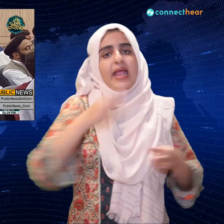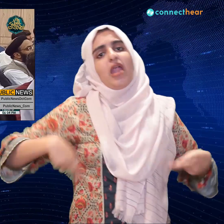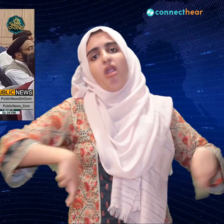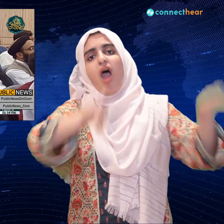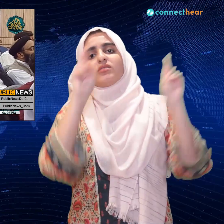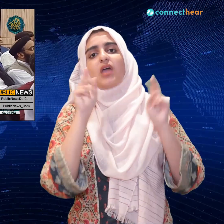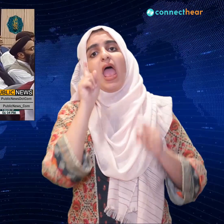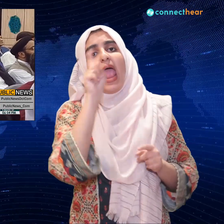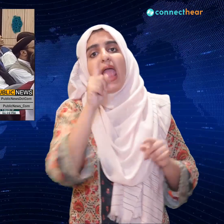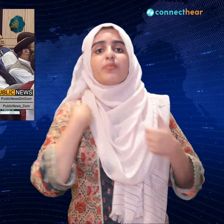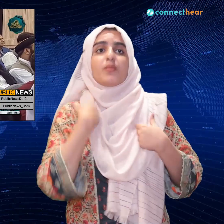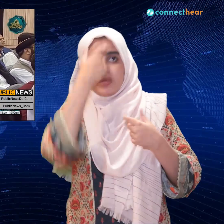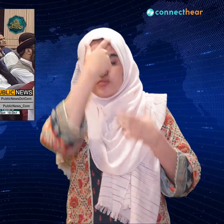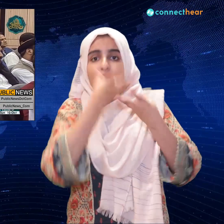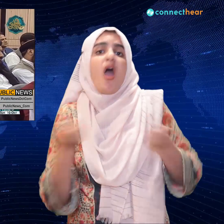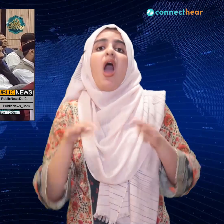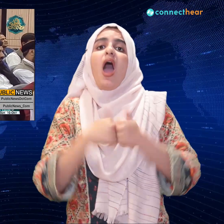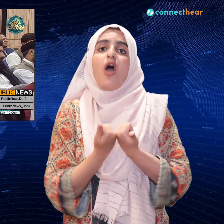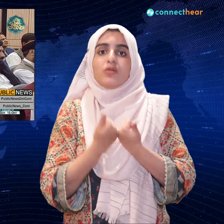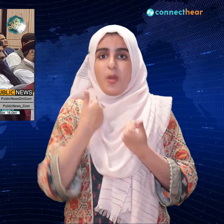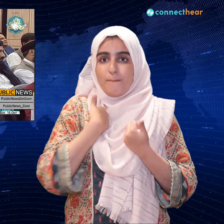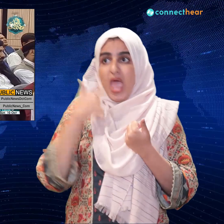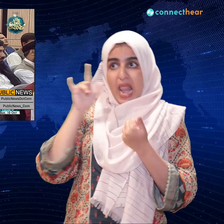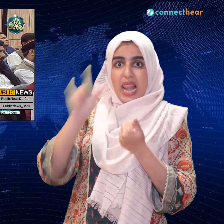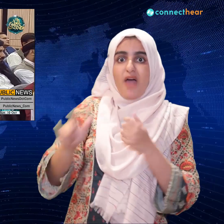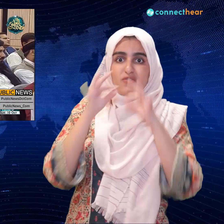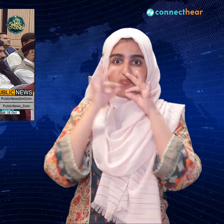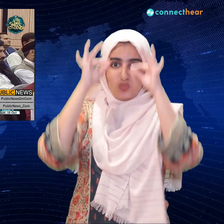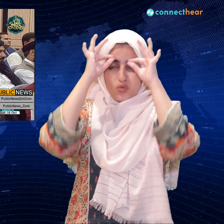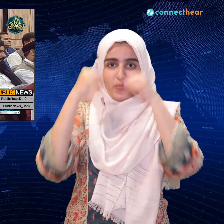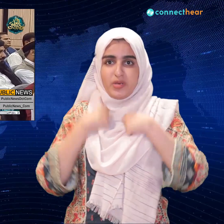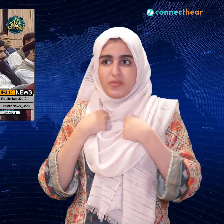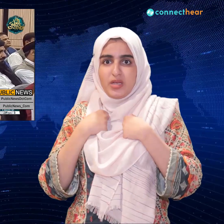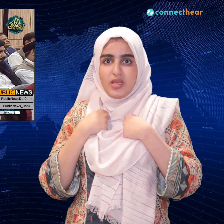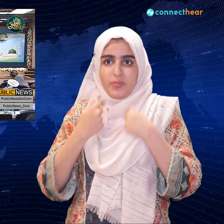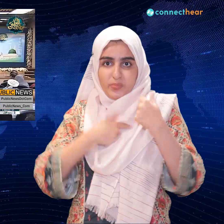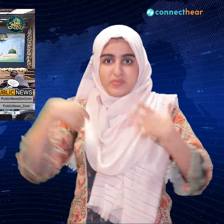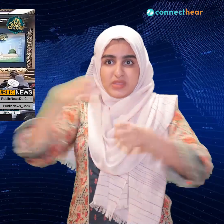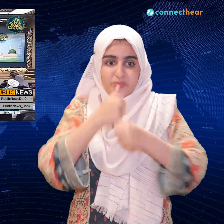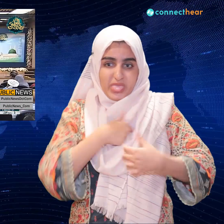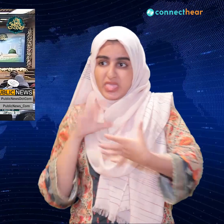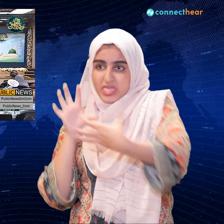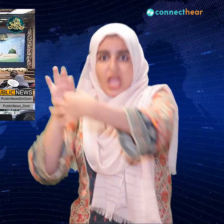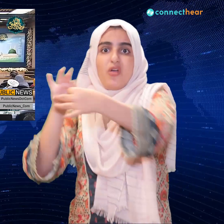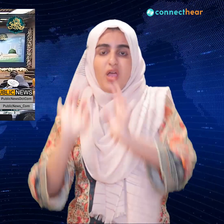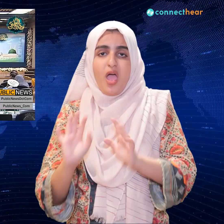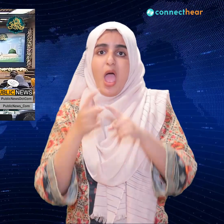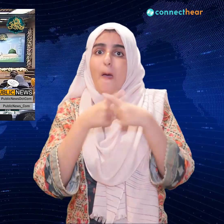کہ ہماری ساری قوم عشق کرتی ہے نبی صلی اللہ علیہ وسلم سے. ہم عشق کرتے ہیں ان سے، لیکن ان کی زندگی